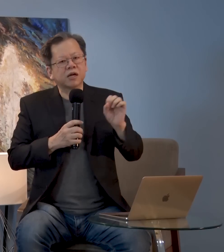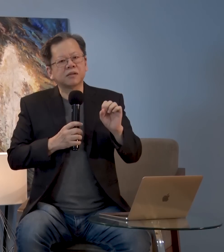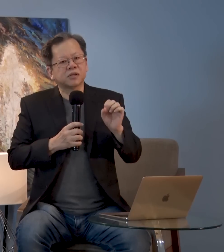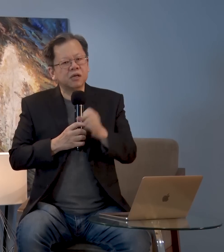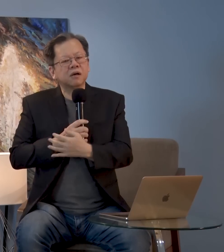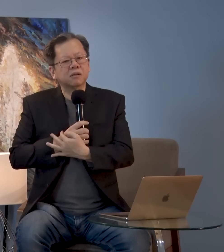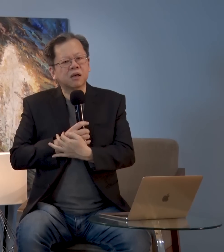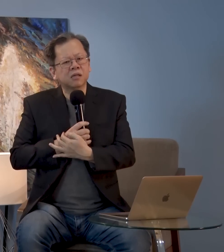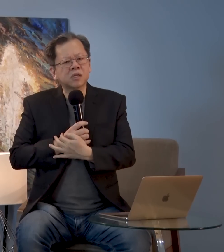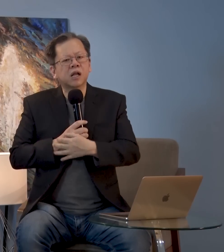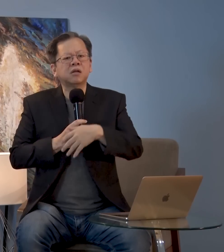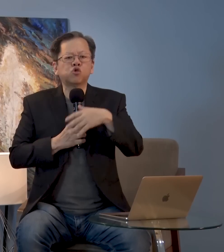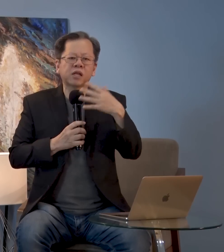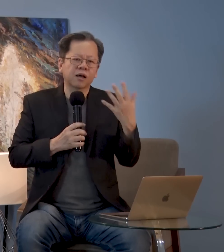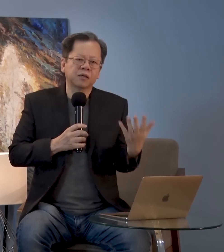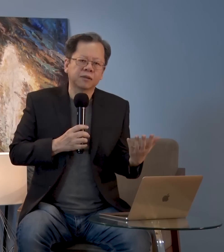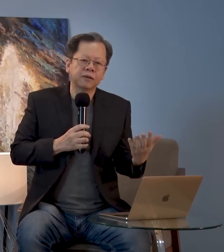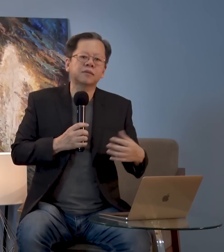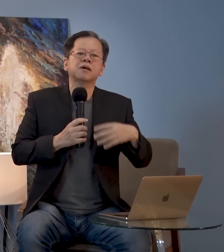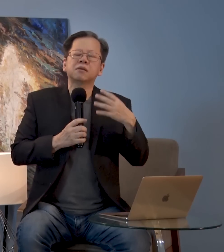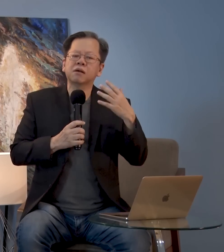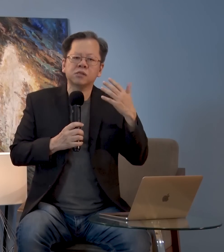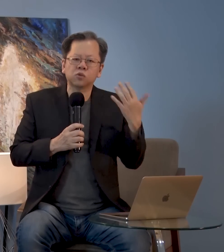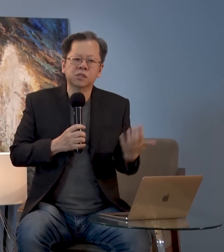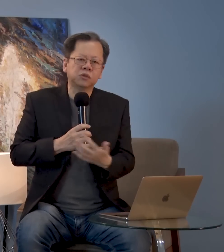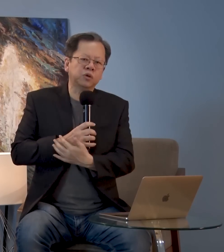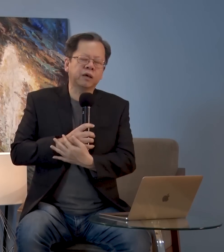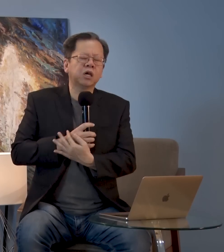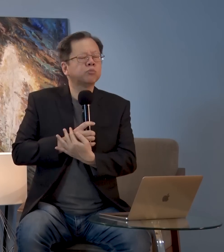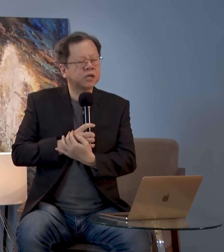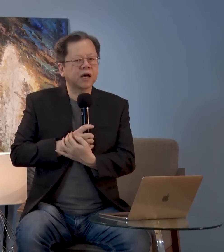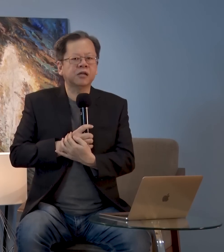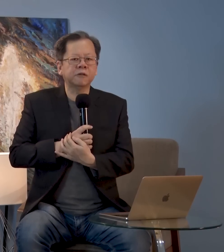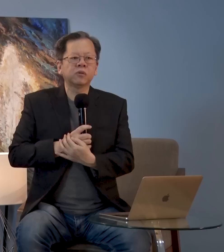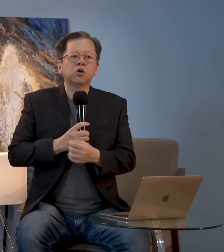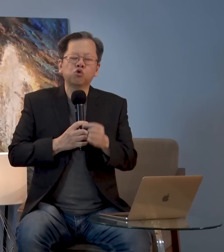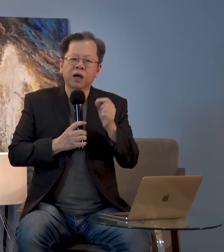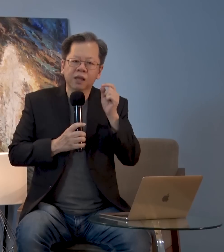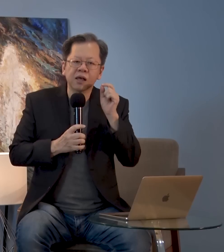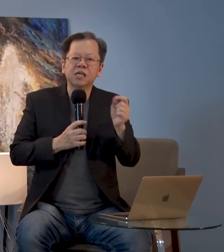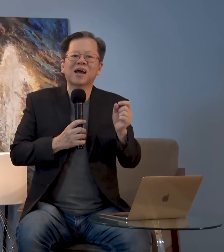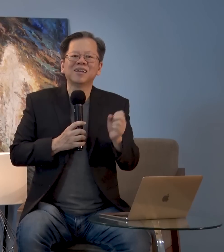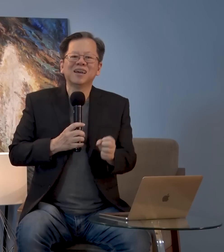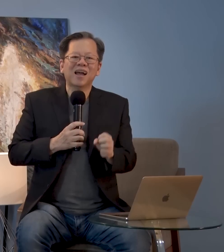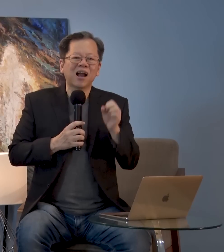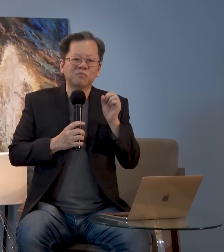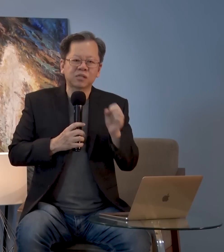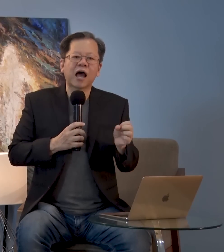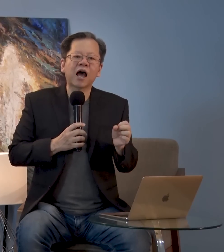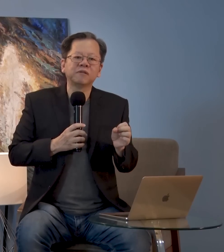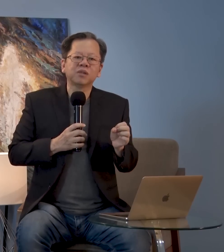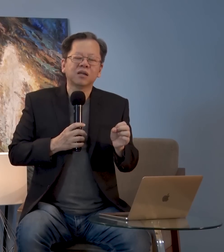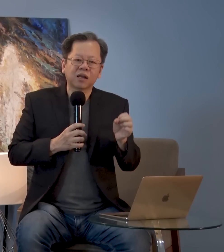satu berkat, sehingga ketika kita jalani rumah tangga kita di tengah-tengah situasi dunia yang begitu menekan ini, rumah tangga kita